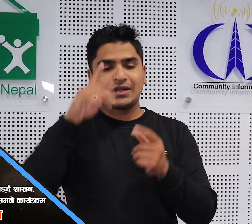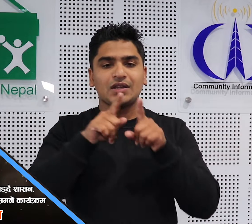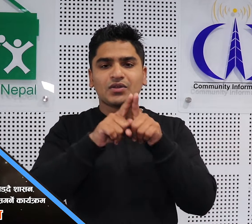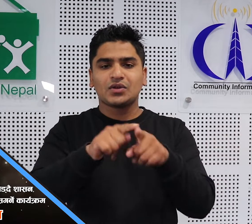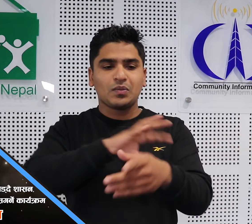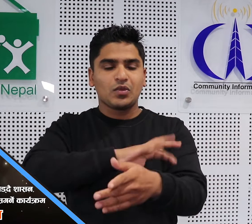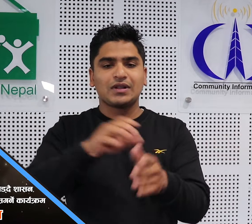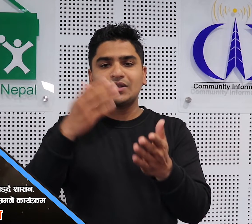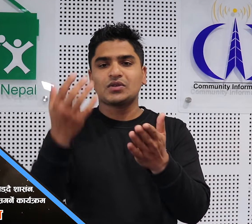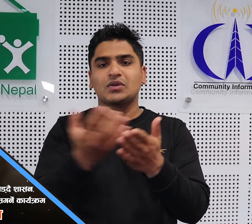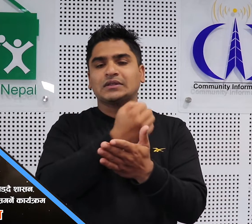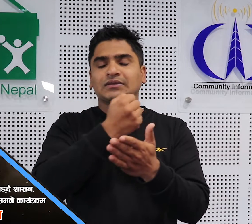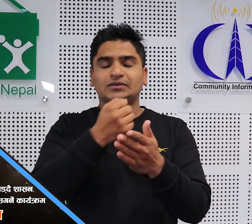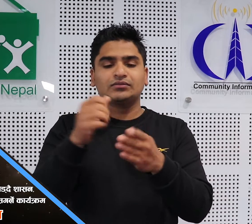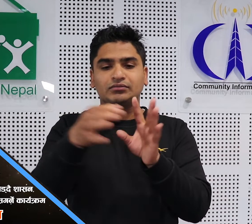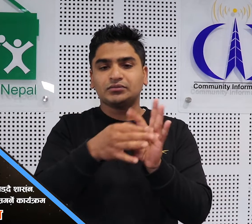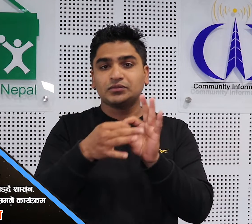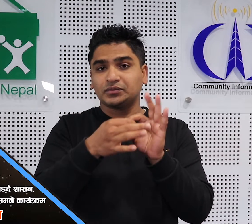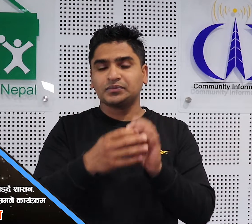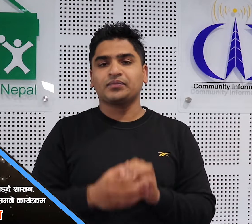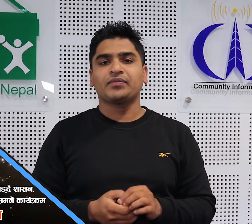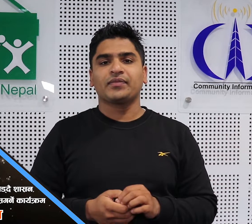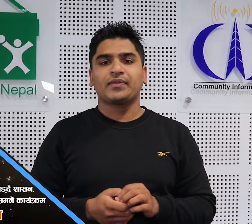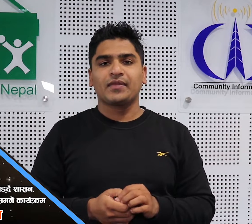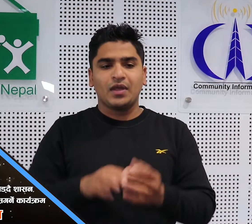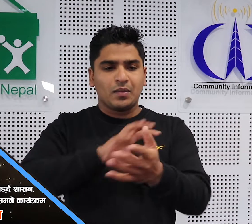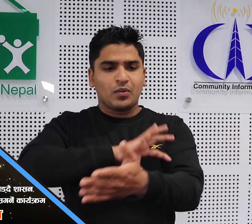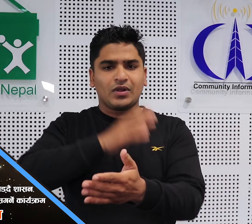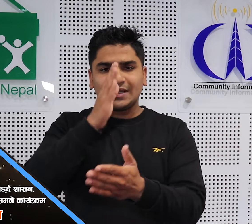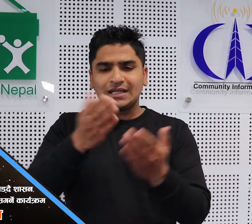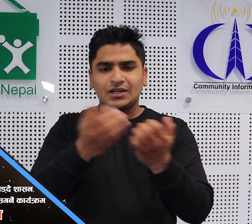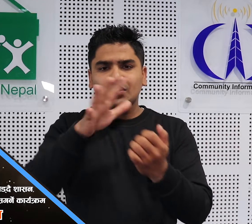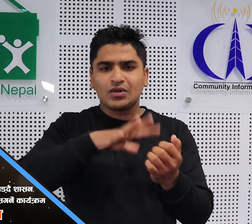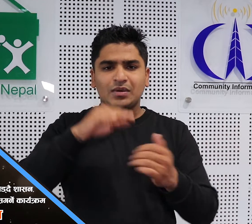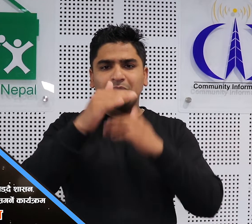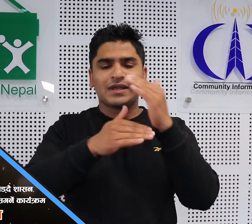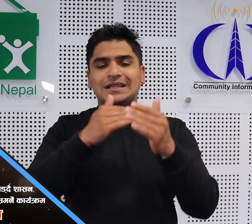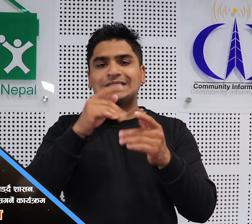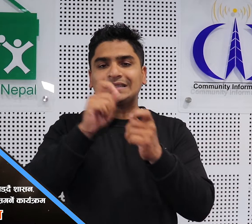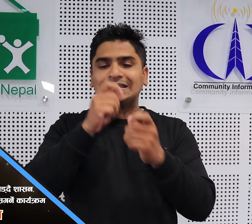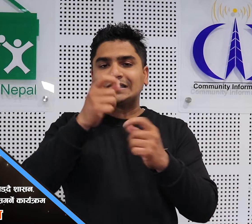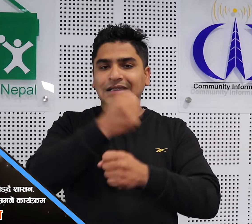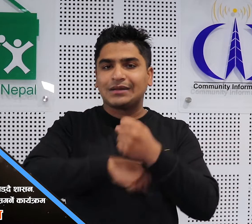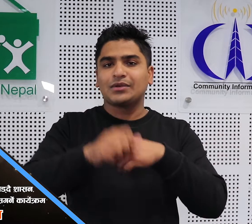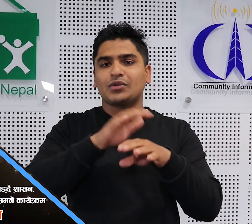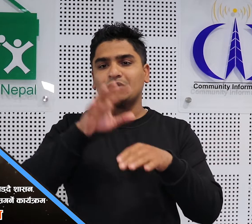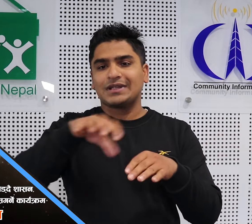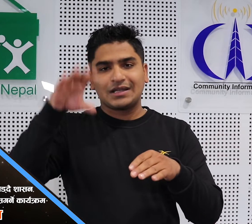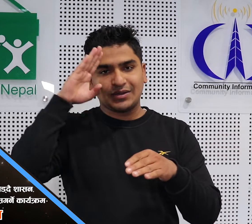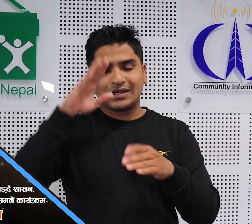प्रदेश र संघ सरकार बीचको समन्वय, प्रदेशले गर्ने हरेक खालका विकास निर्माणका गतिविधिहरू चाहिँ स्थानीय सरकारलाई बाइपास गरेर मात्रै